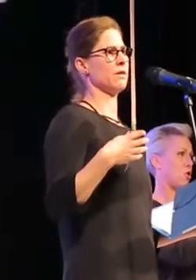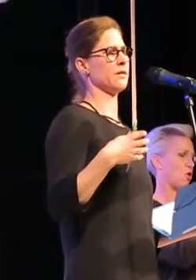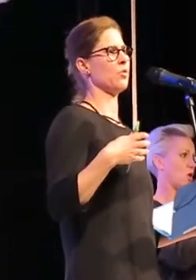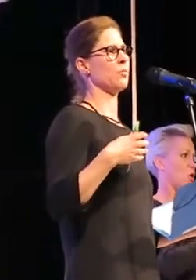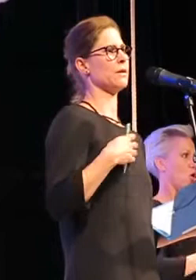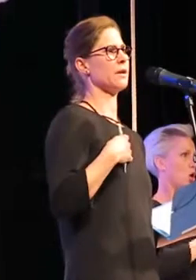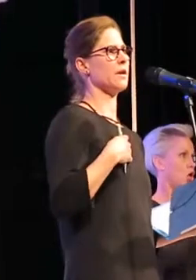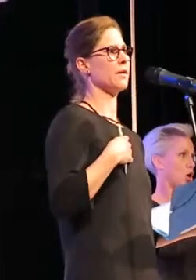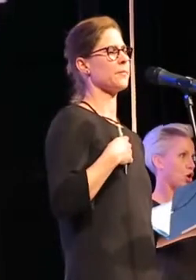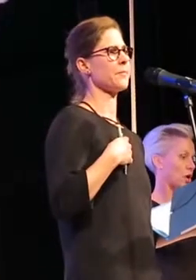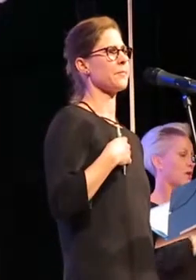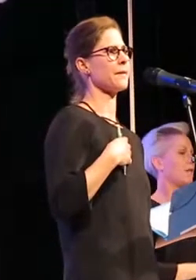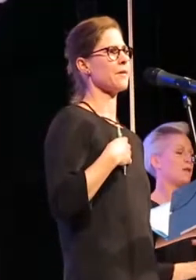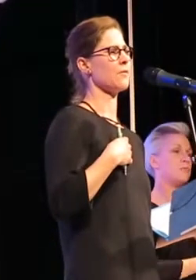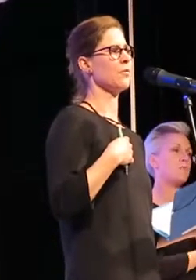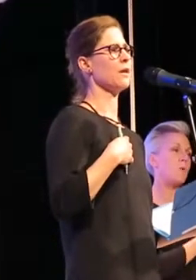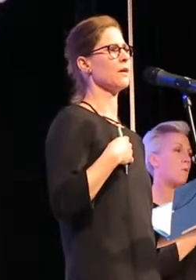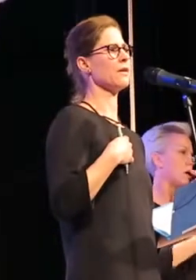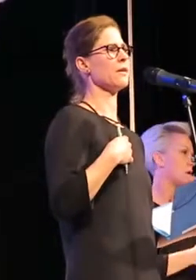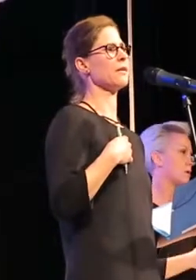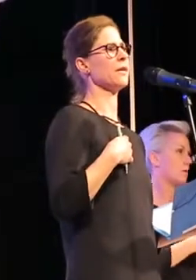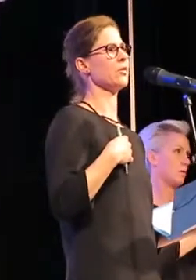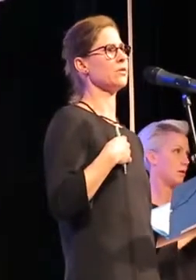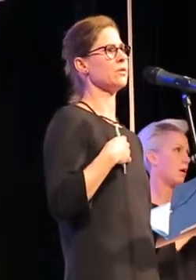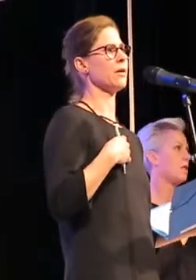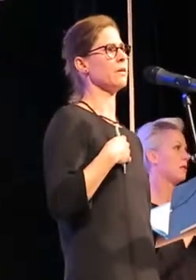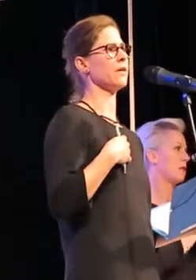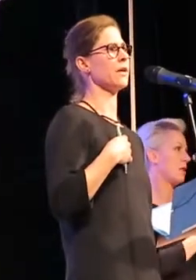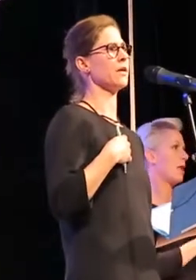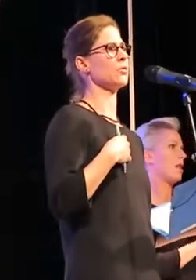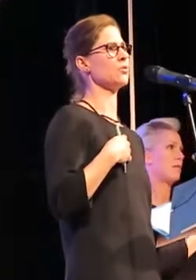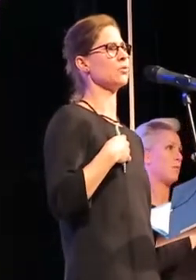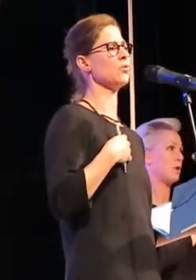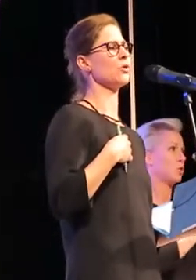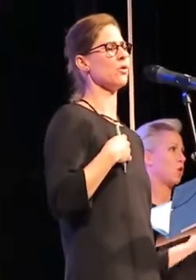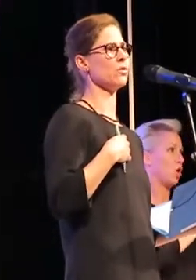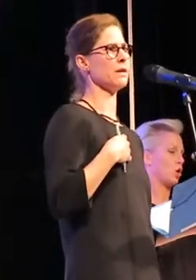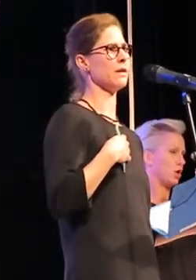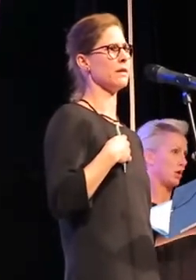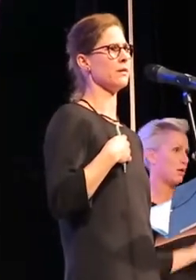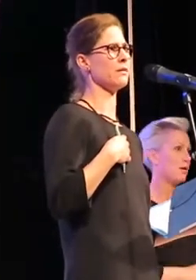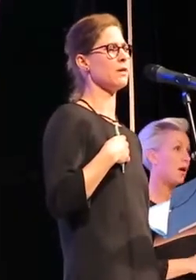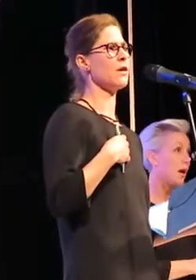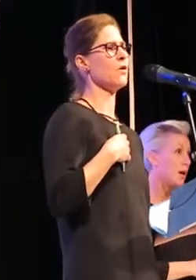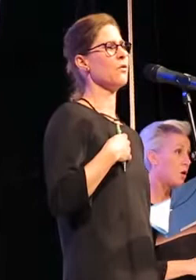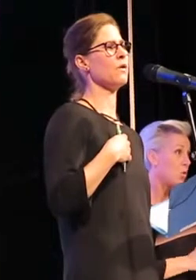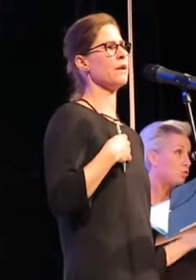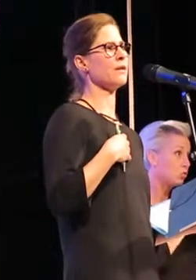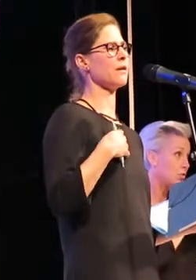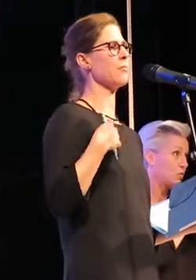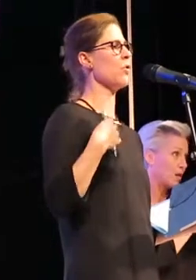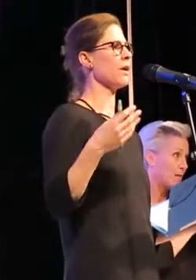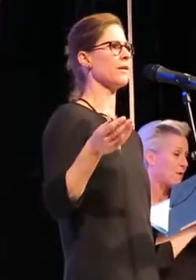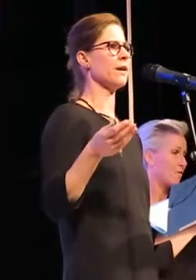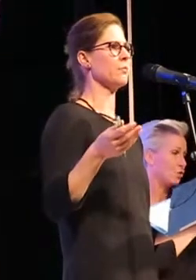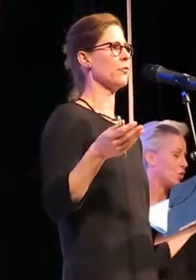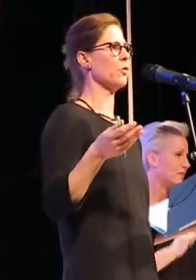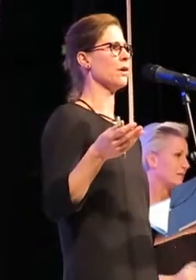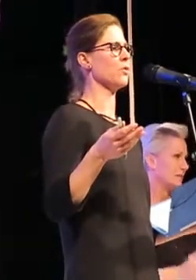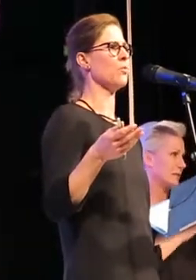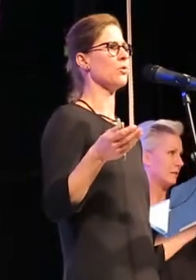en rad risker kopplat till det här. Vi vet att ekosystem riskerar att slås ut långt innan dess. Vi vet att